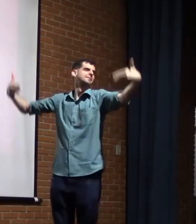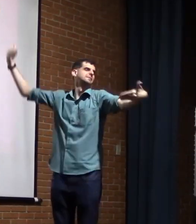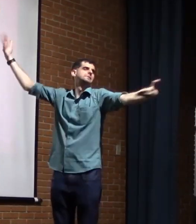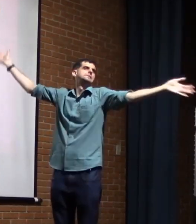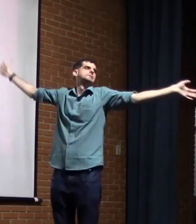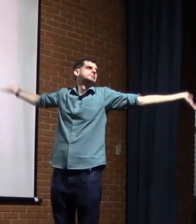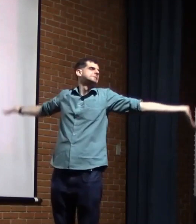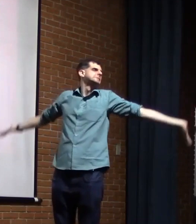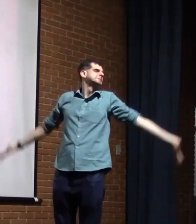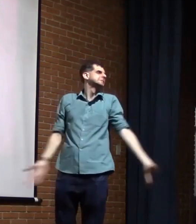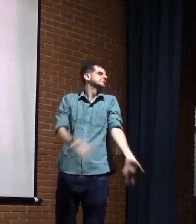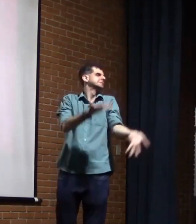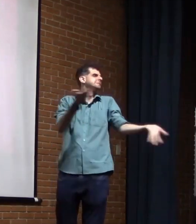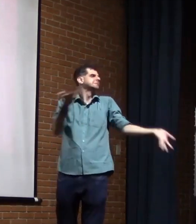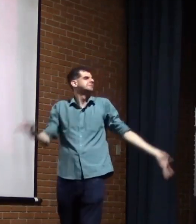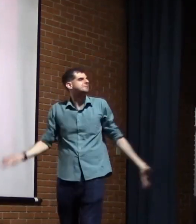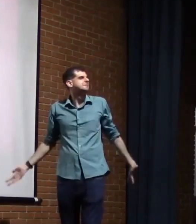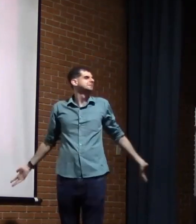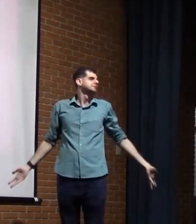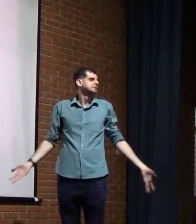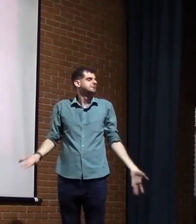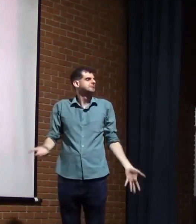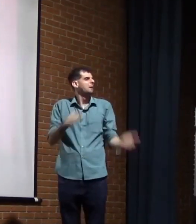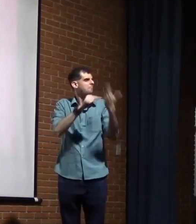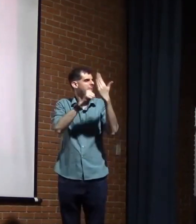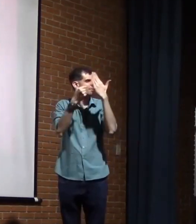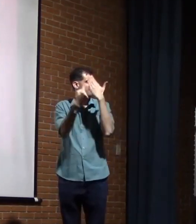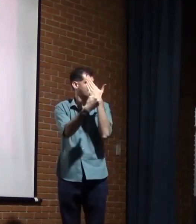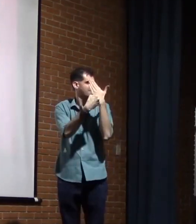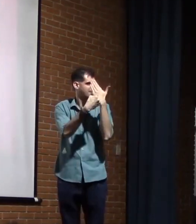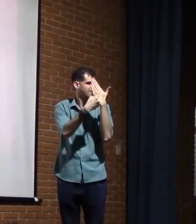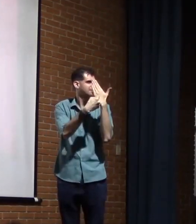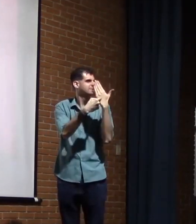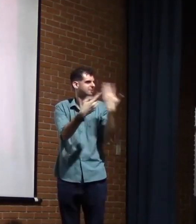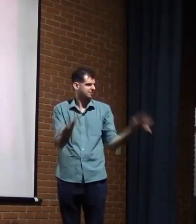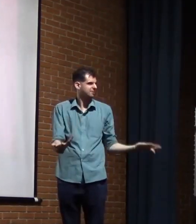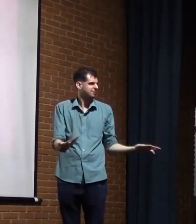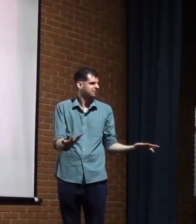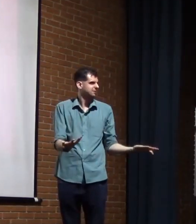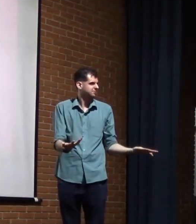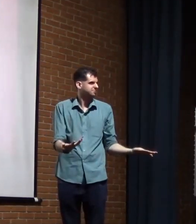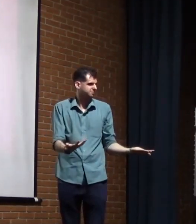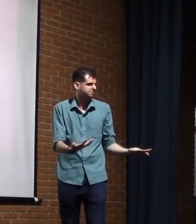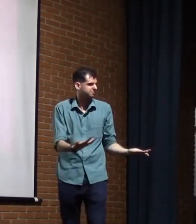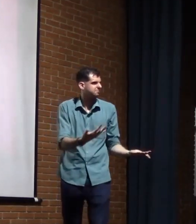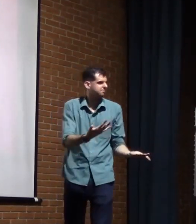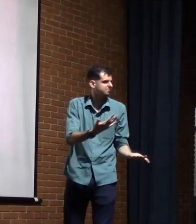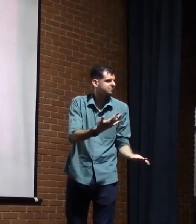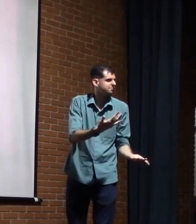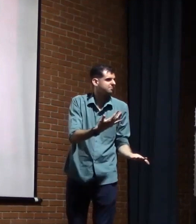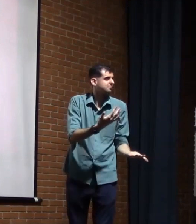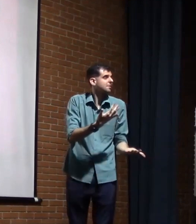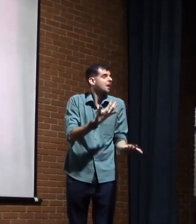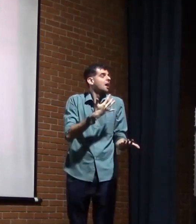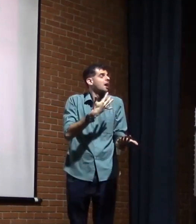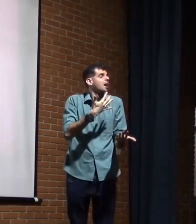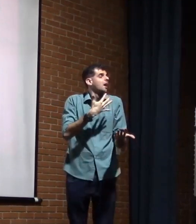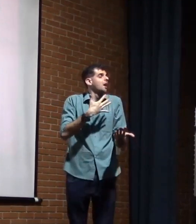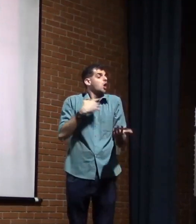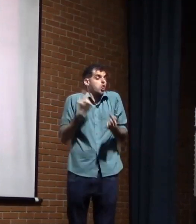exemplo, diversas paredes assim, colocadas por tijolos, assim, né? Como se fosse, vamos pensar aqui nessa metáfora, né?